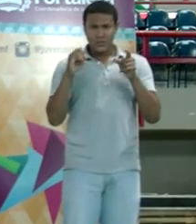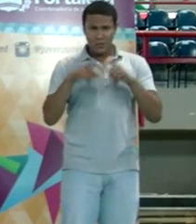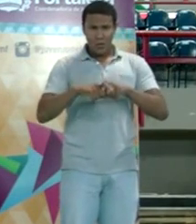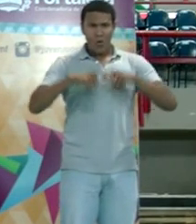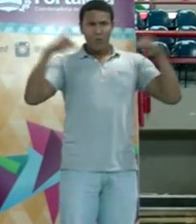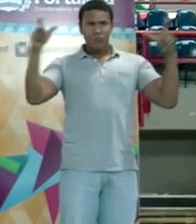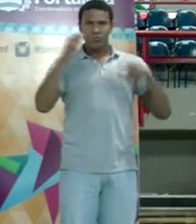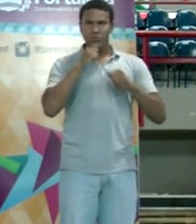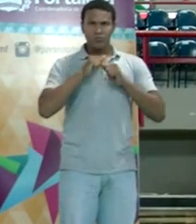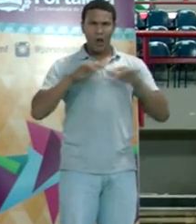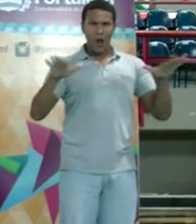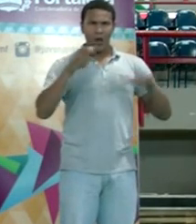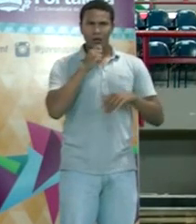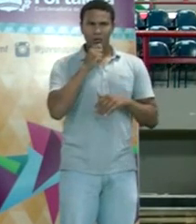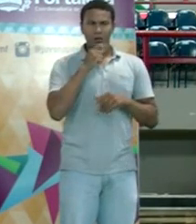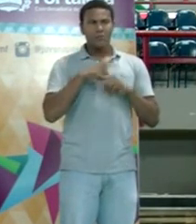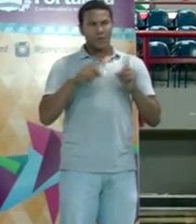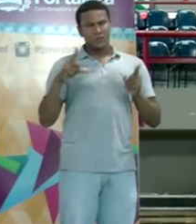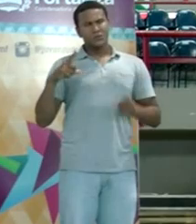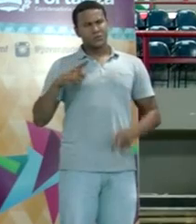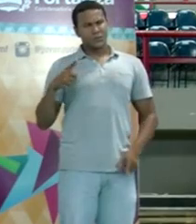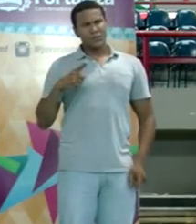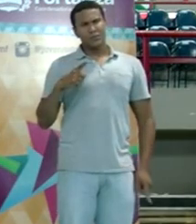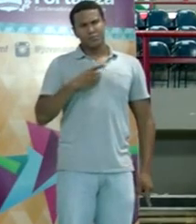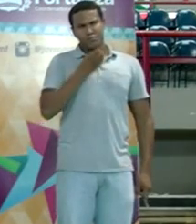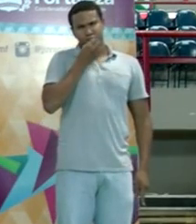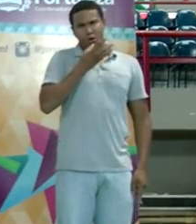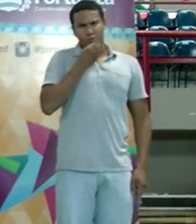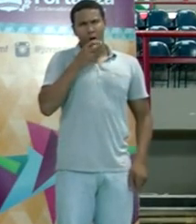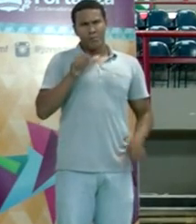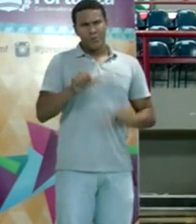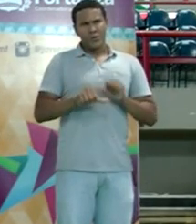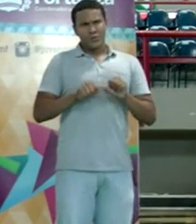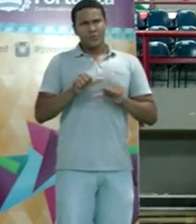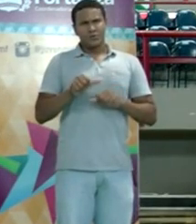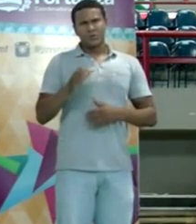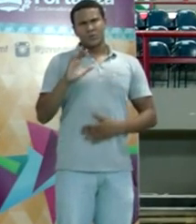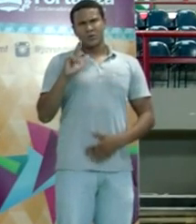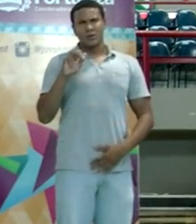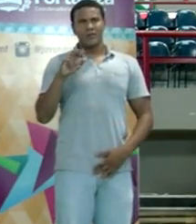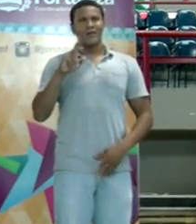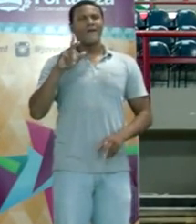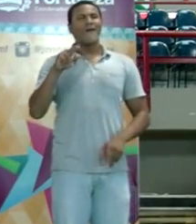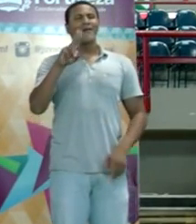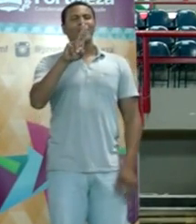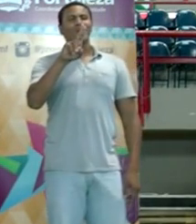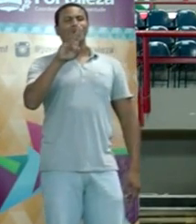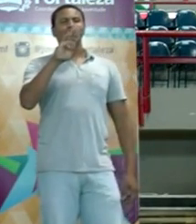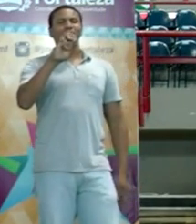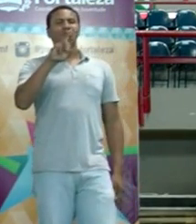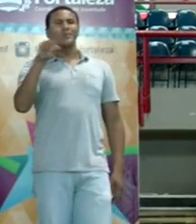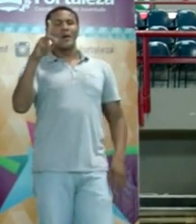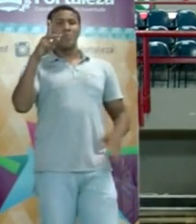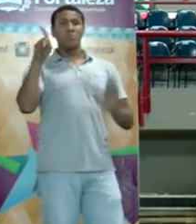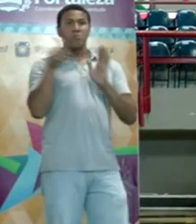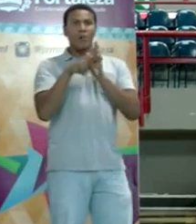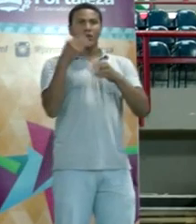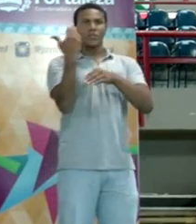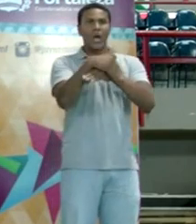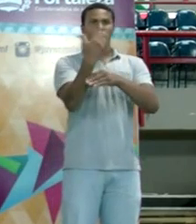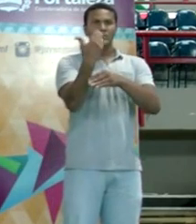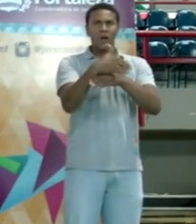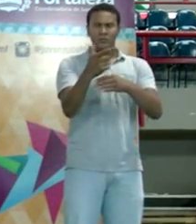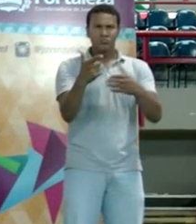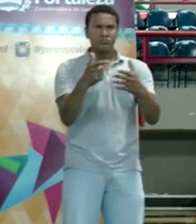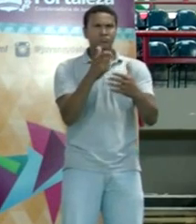com certeza causou algum tipo de mudança. É mais ou menos como aquele Uber, né? Aquele do táxi. Olha a loucura que